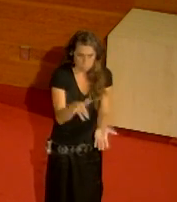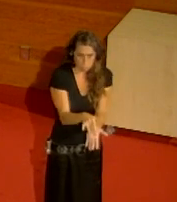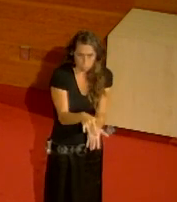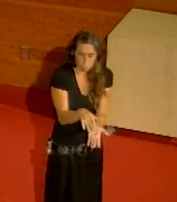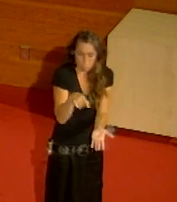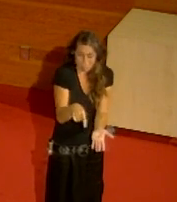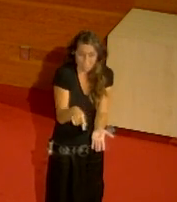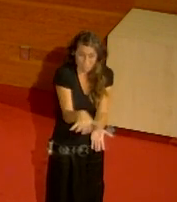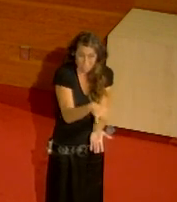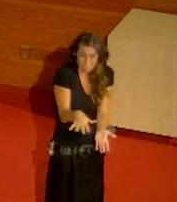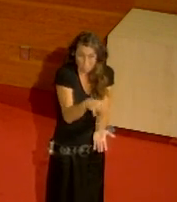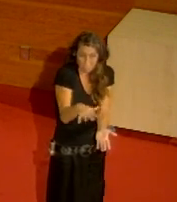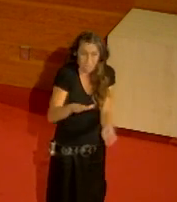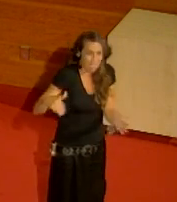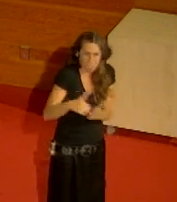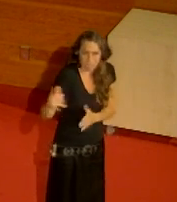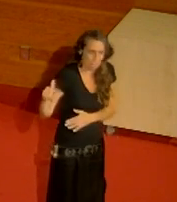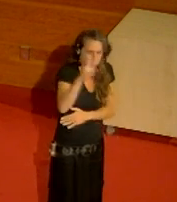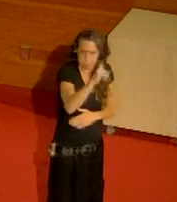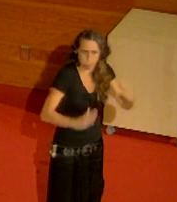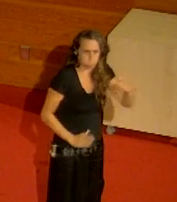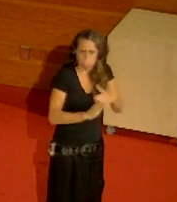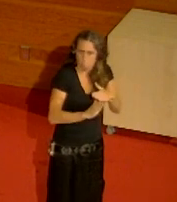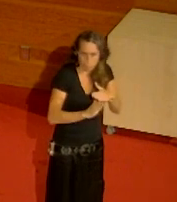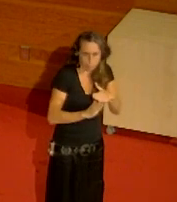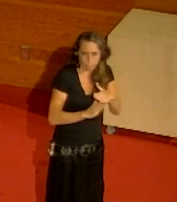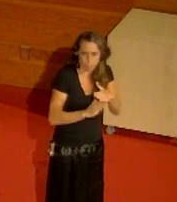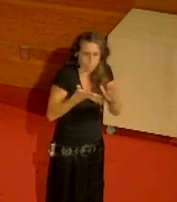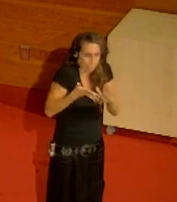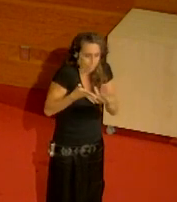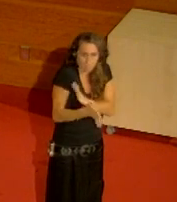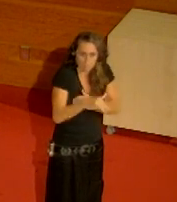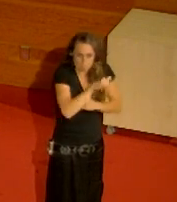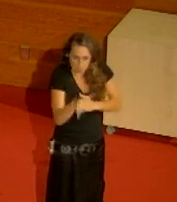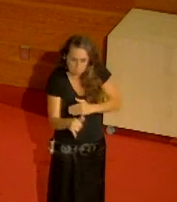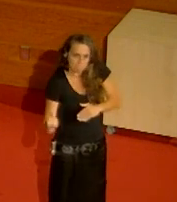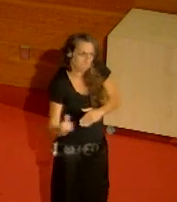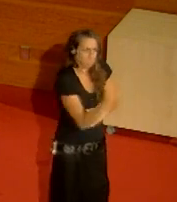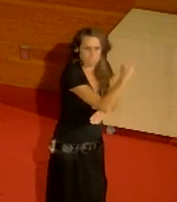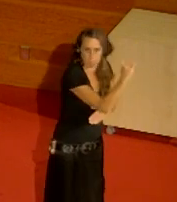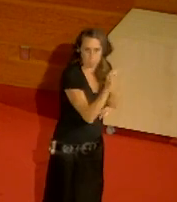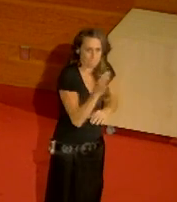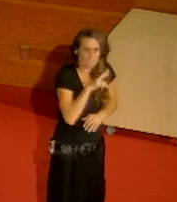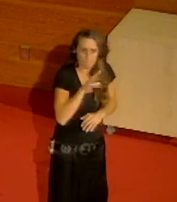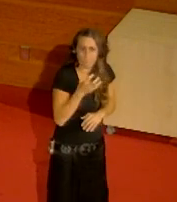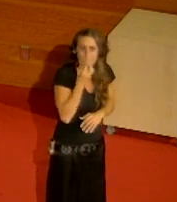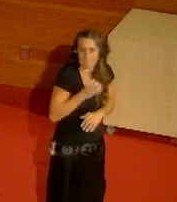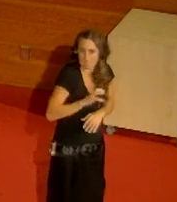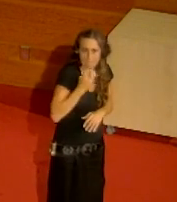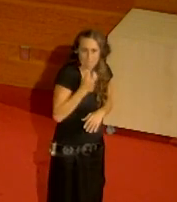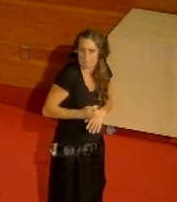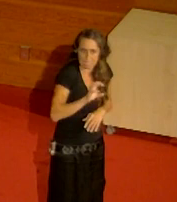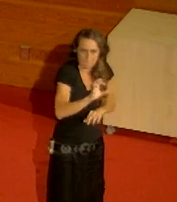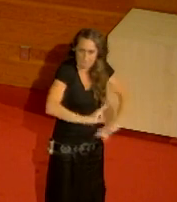cierra Incluso el espacio aéreo del país ese día no hay vuelos que circulan por vuelos que llegan y que salen de Israel entonces todo este tipo de